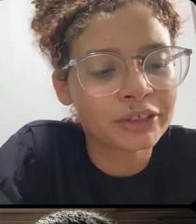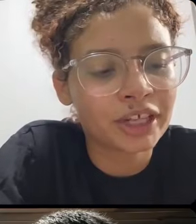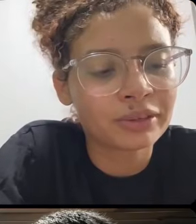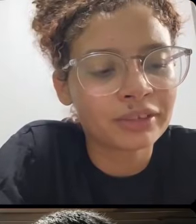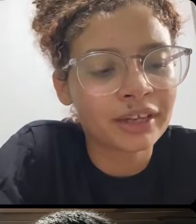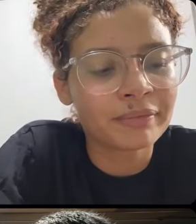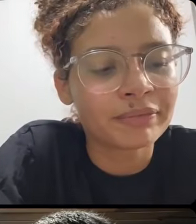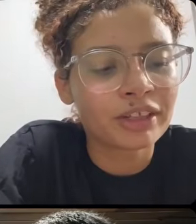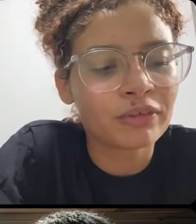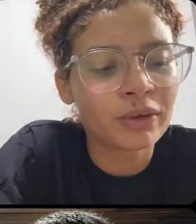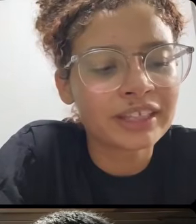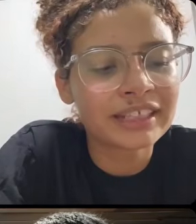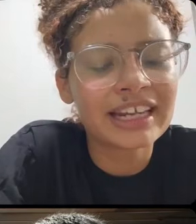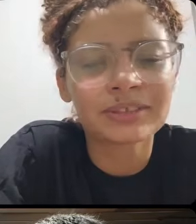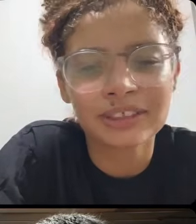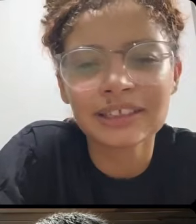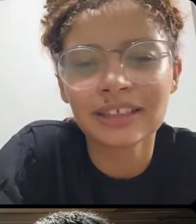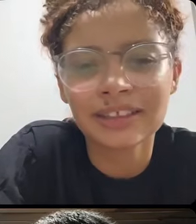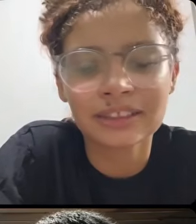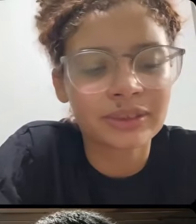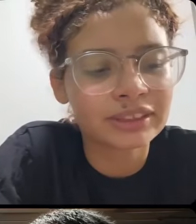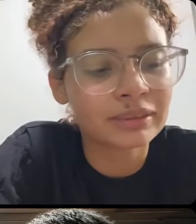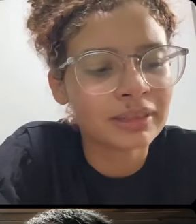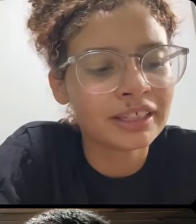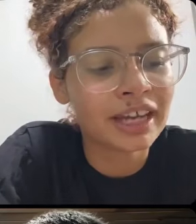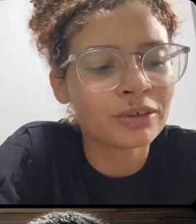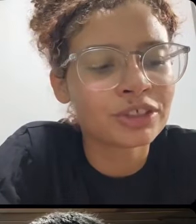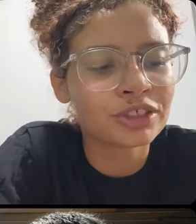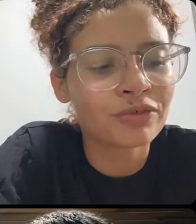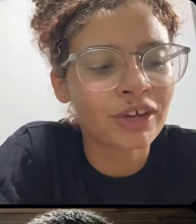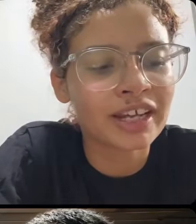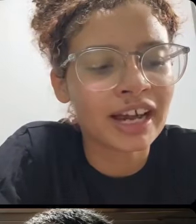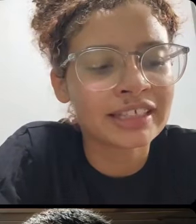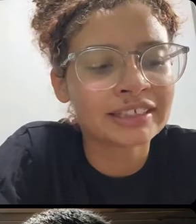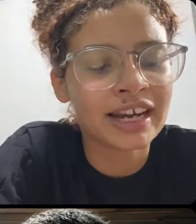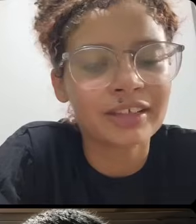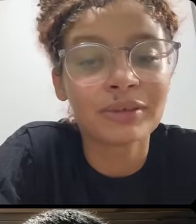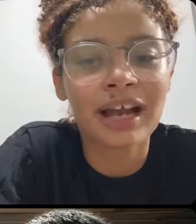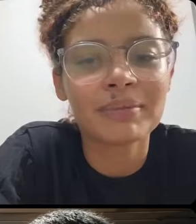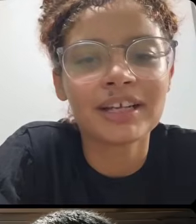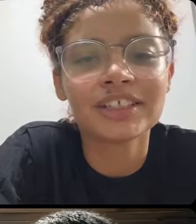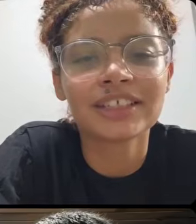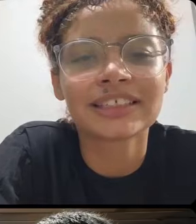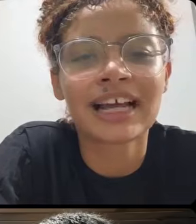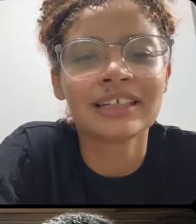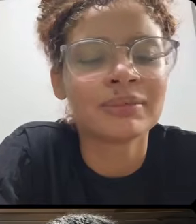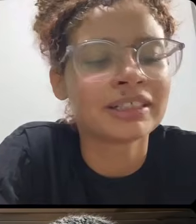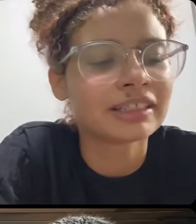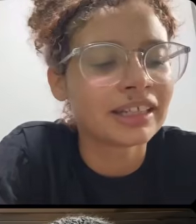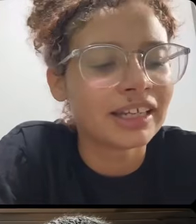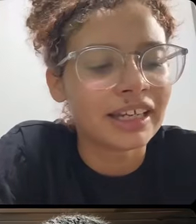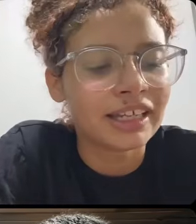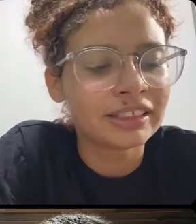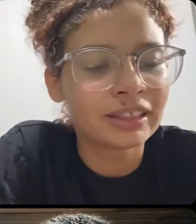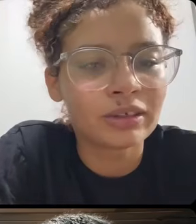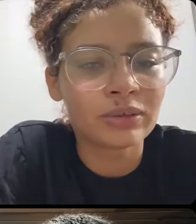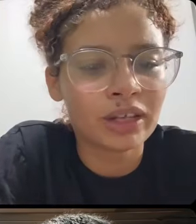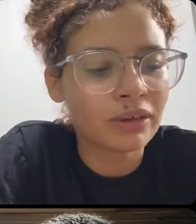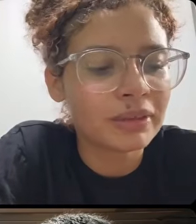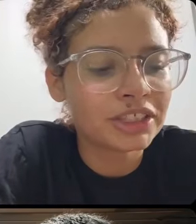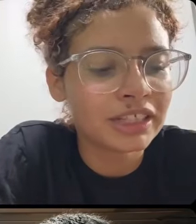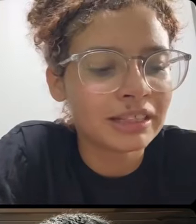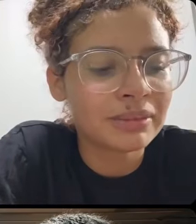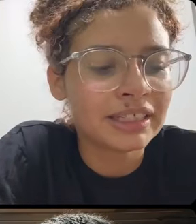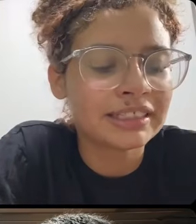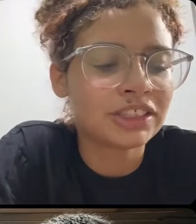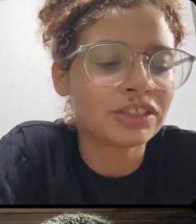eles têm um projeto, né? Influência, que eles vão ensinando essas coisas também. E aí hoje foi a estreia do Gabi ali de ensinar Libras. Então,